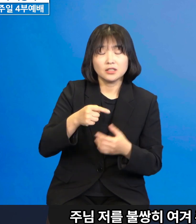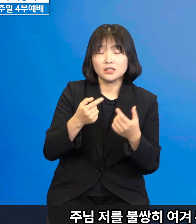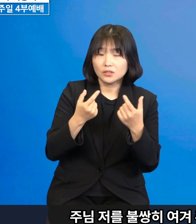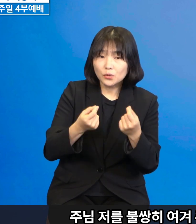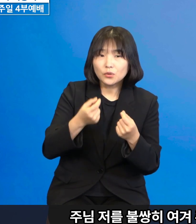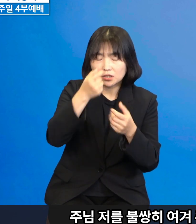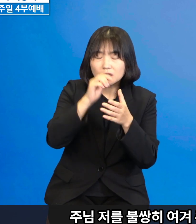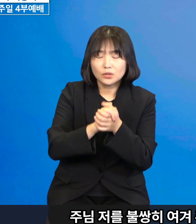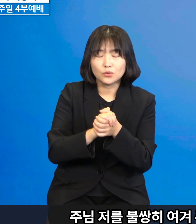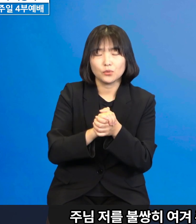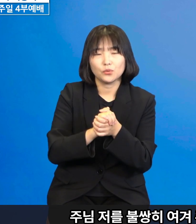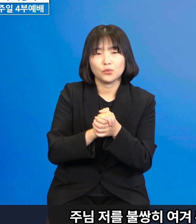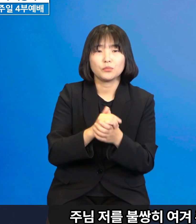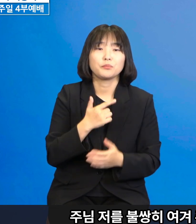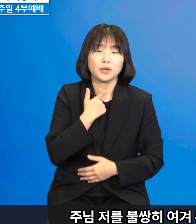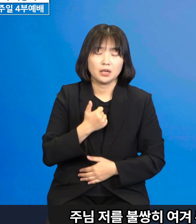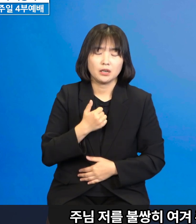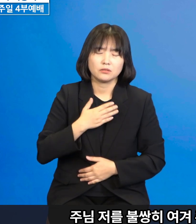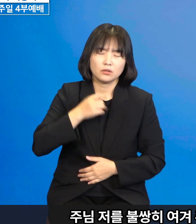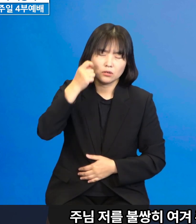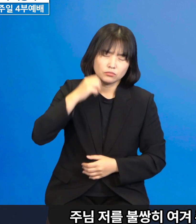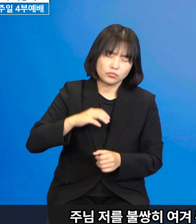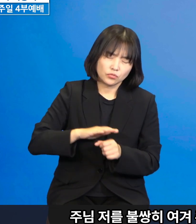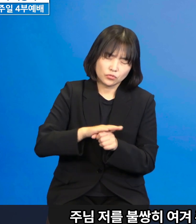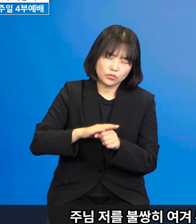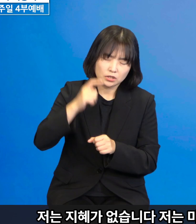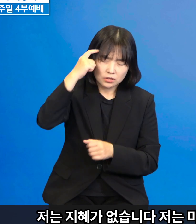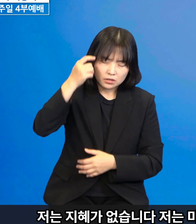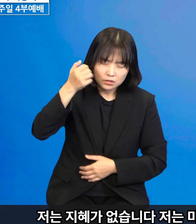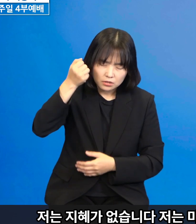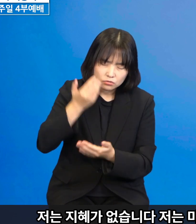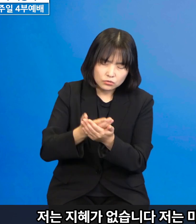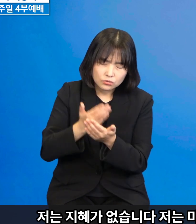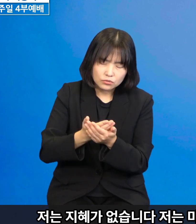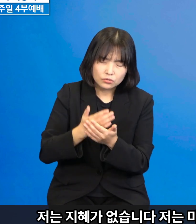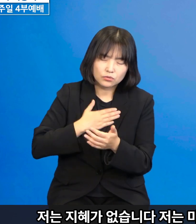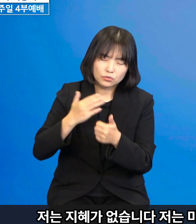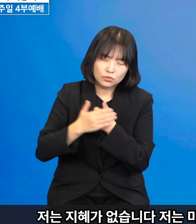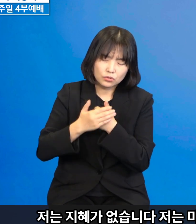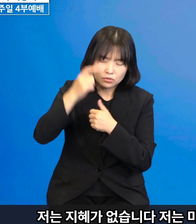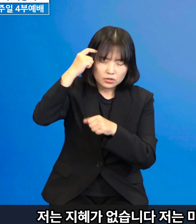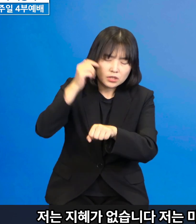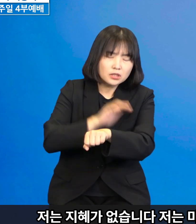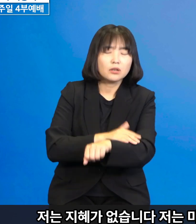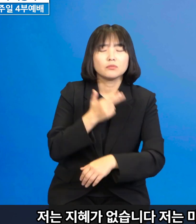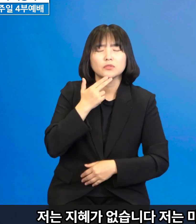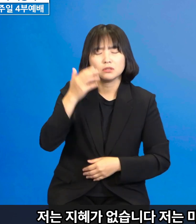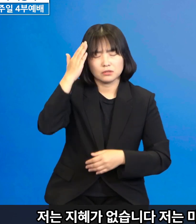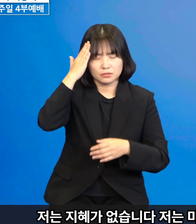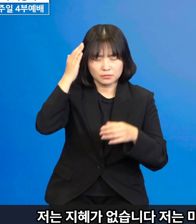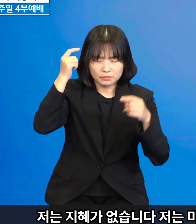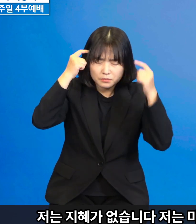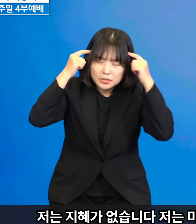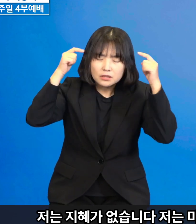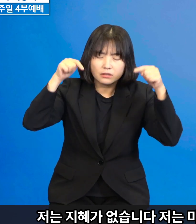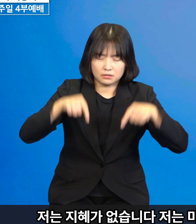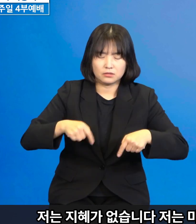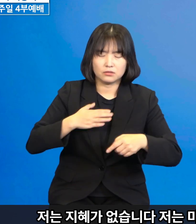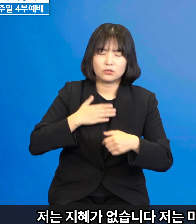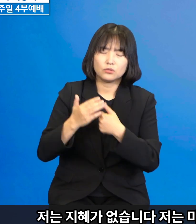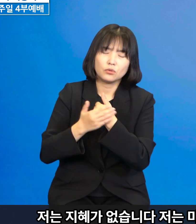주님, 저를 불쌍히 여겨주십시오. 저를 도와주십시오. 저는 지혜가 없습니다. 저는 미련합니다. 주님 저를